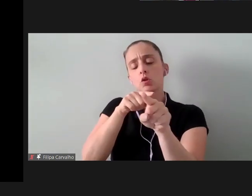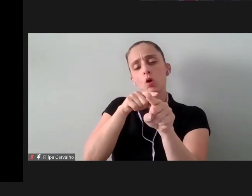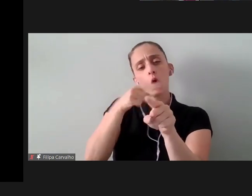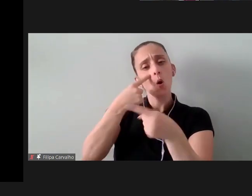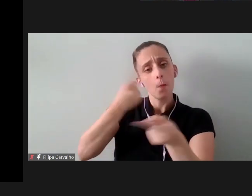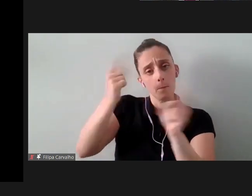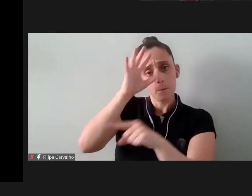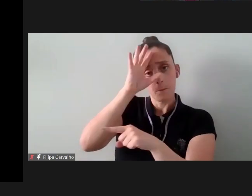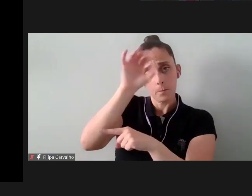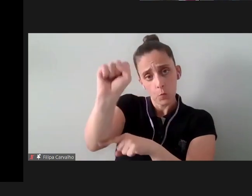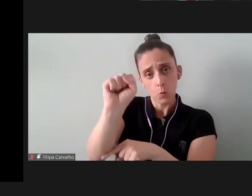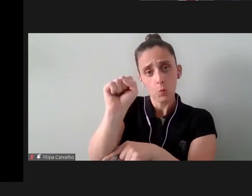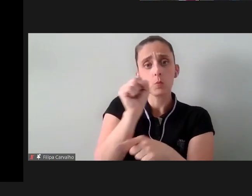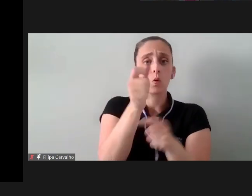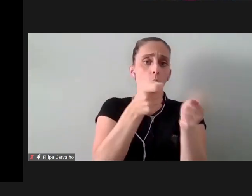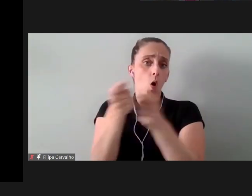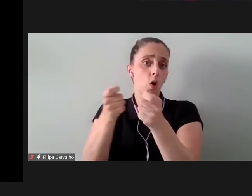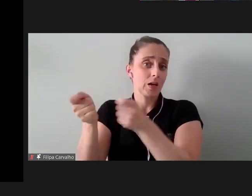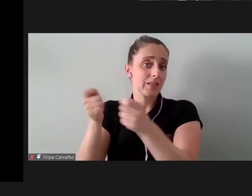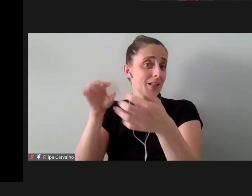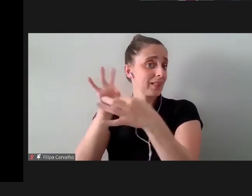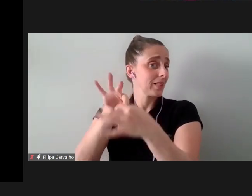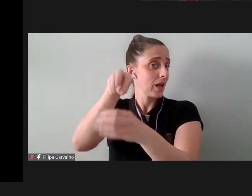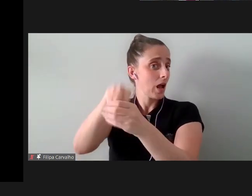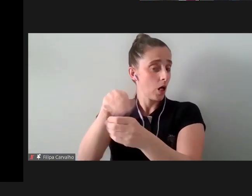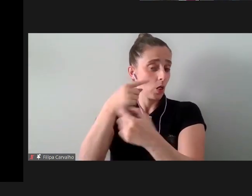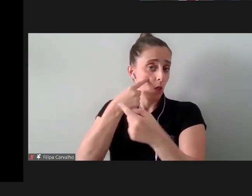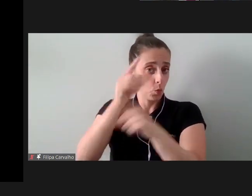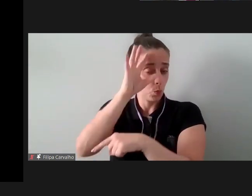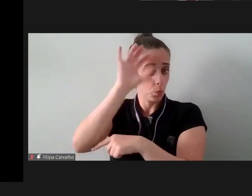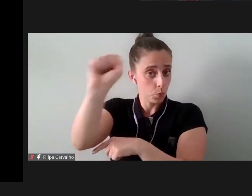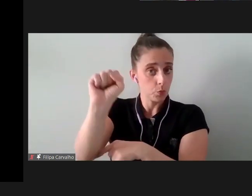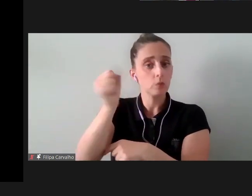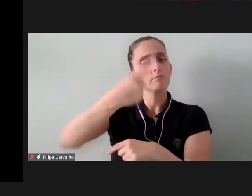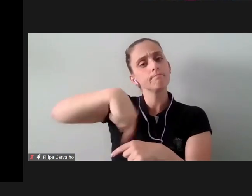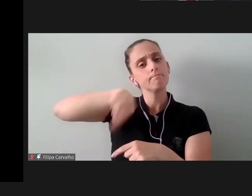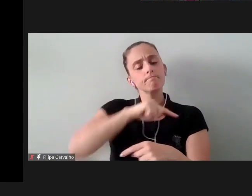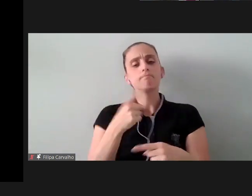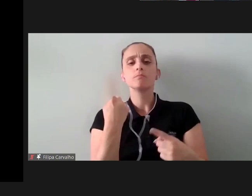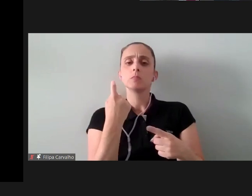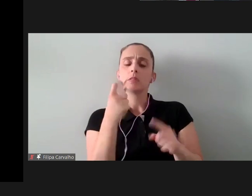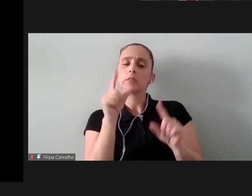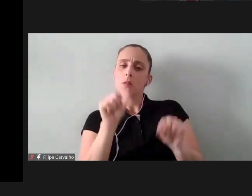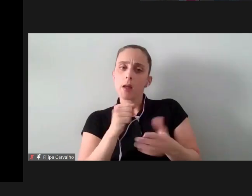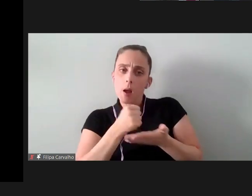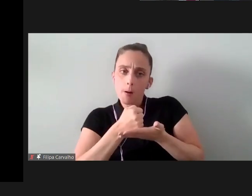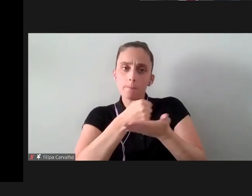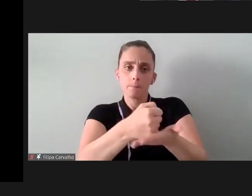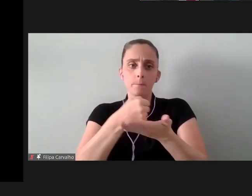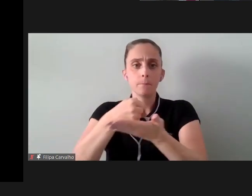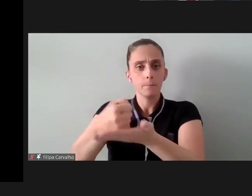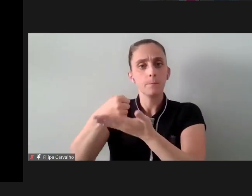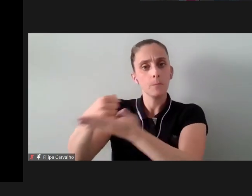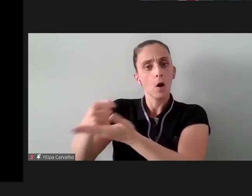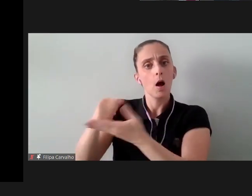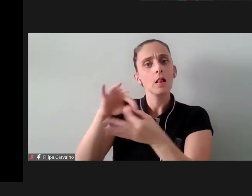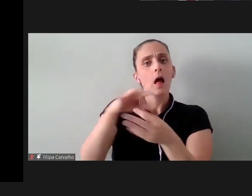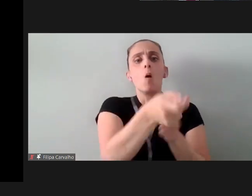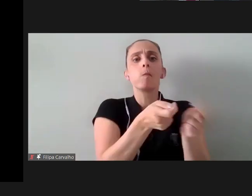das organizações da administração pública. A gente precisa apoiar, portanto, também, né, no nível